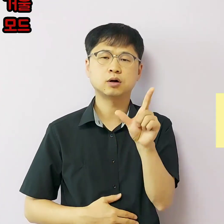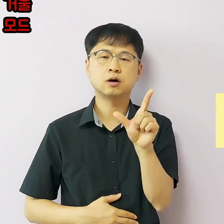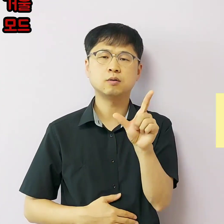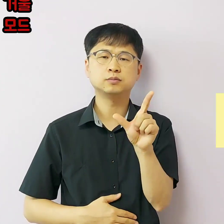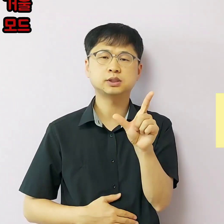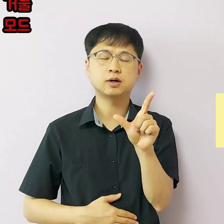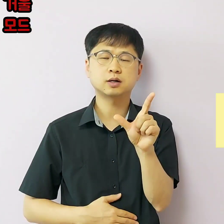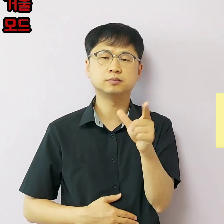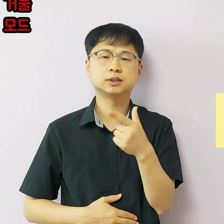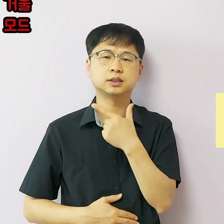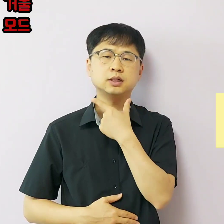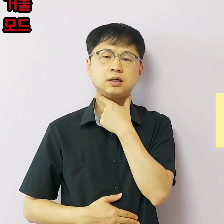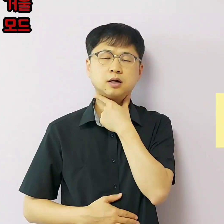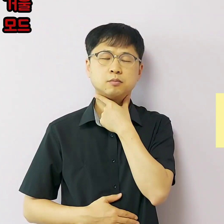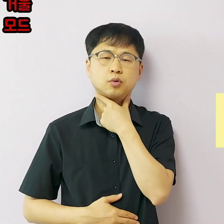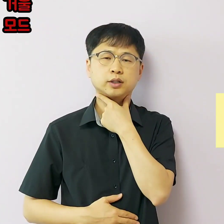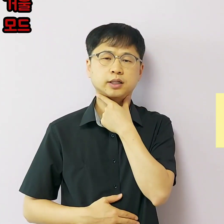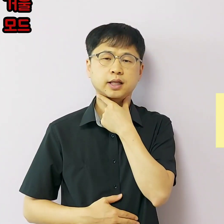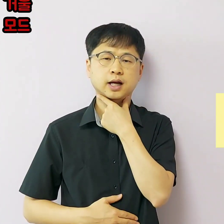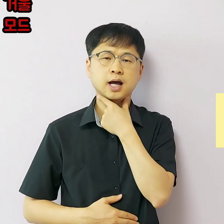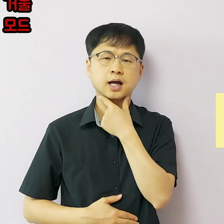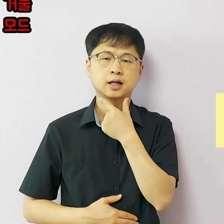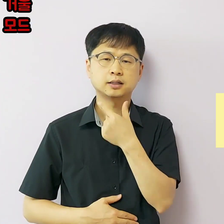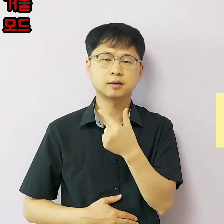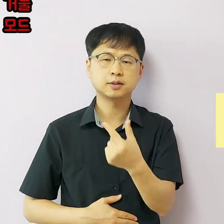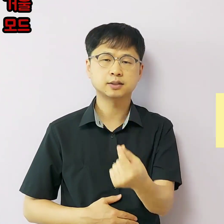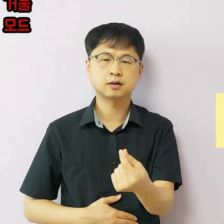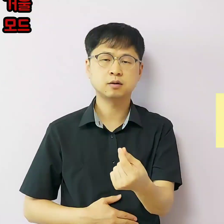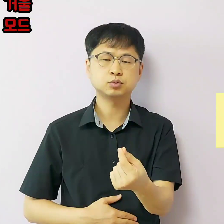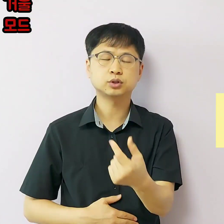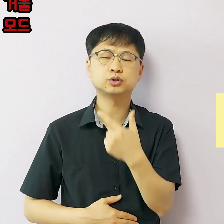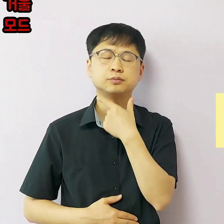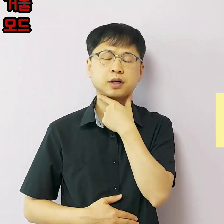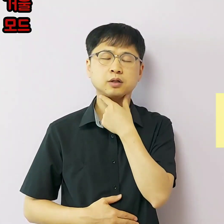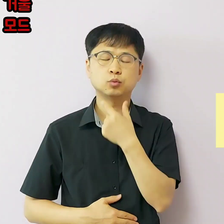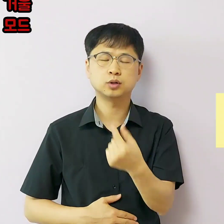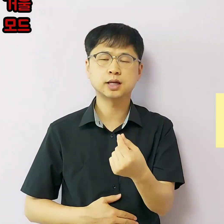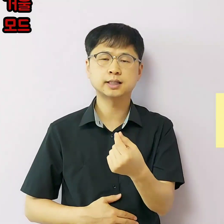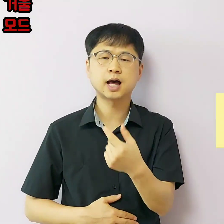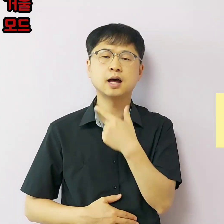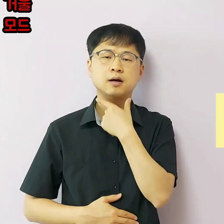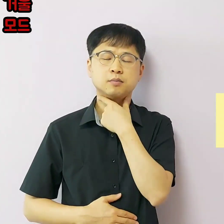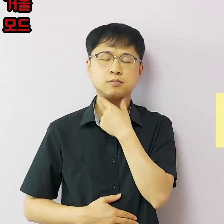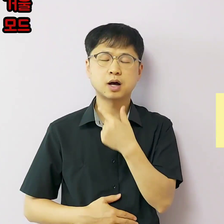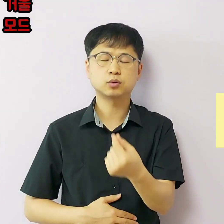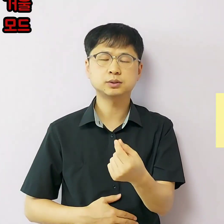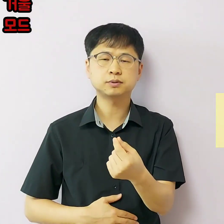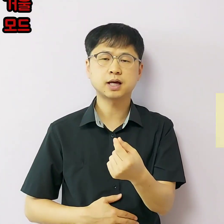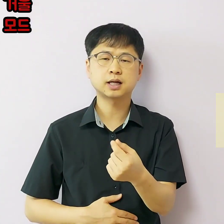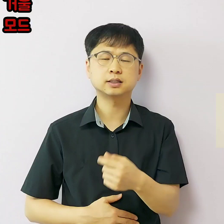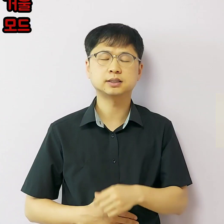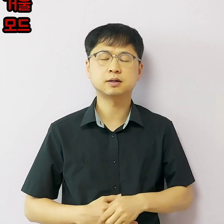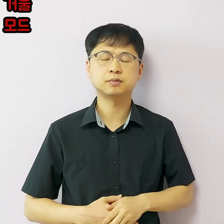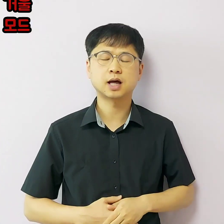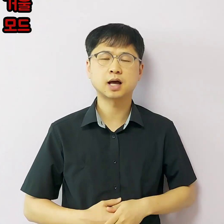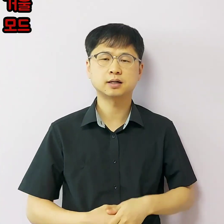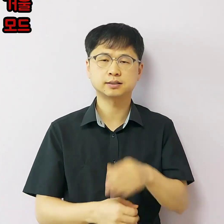수어 엄지와 검지를 목에 댔다가 빼면서 붙여주시면 원하다, 하고 싶다라는 뜻이 됩니다.